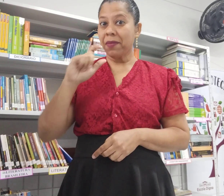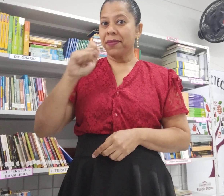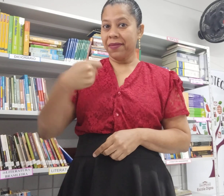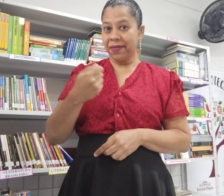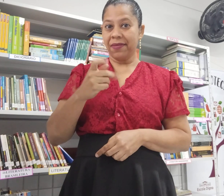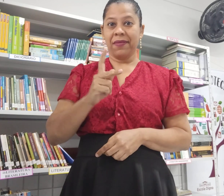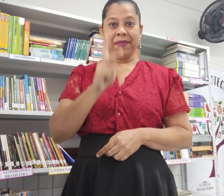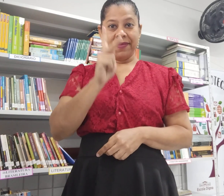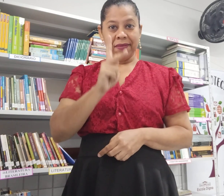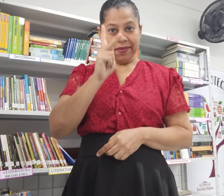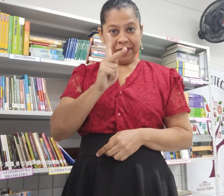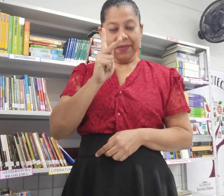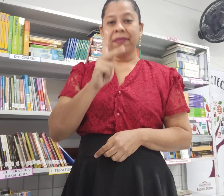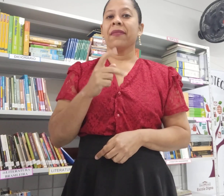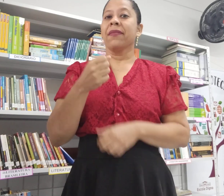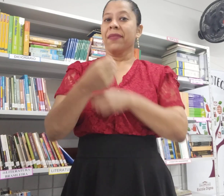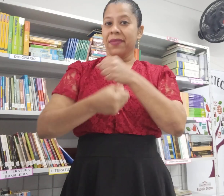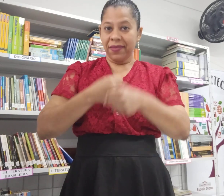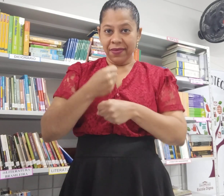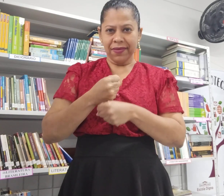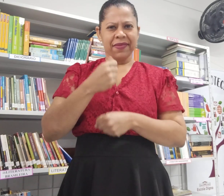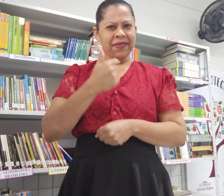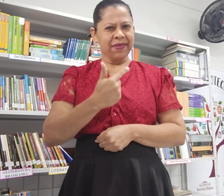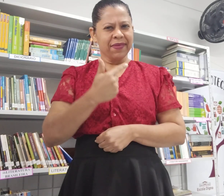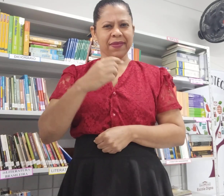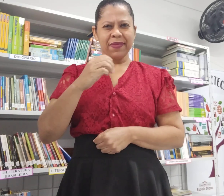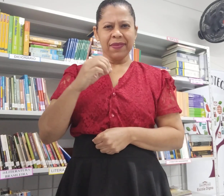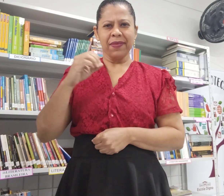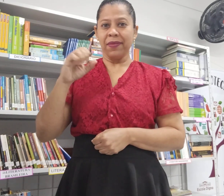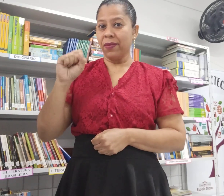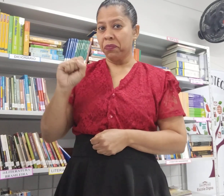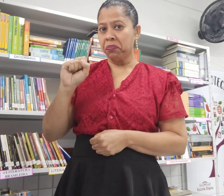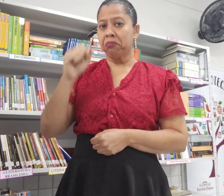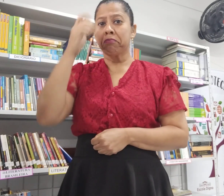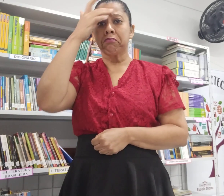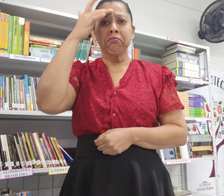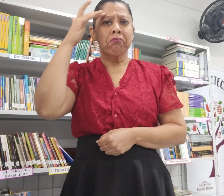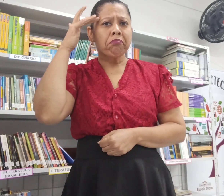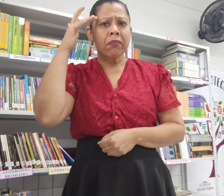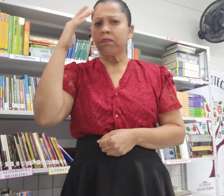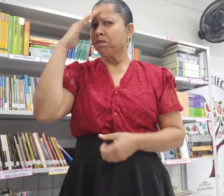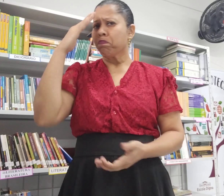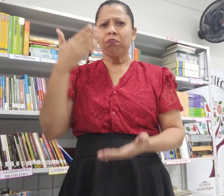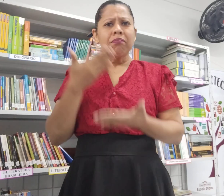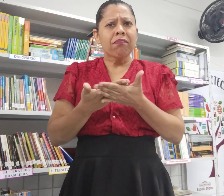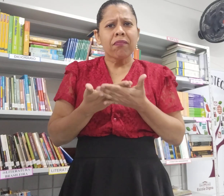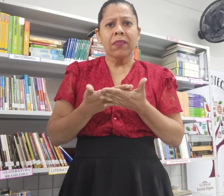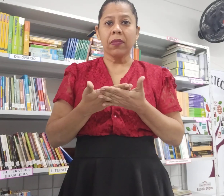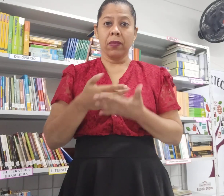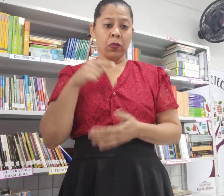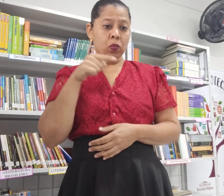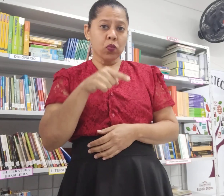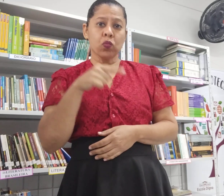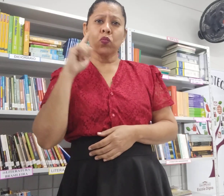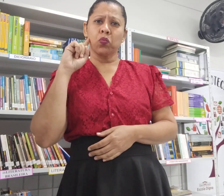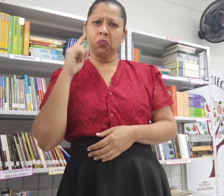as pessoas não acreditavam que pudesse ter uma educação em função da